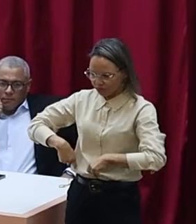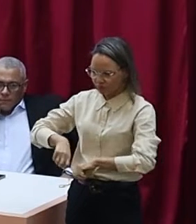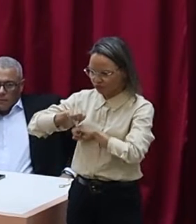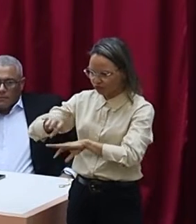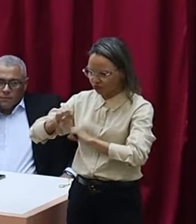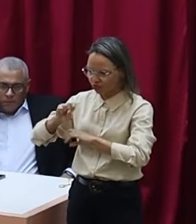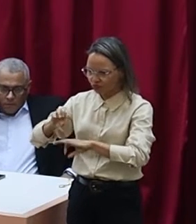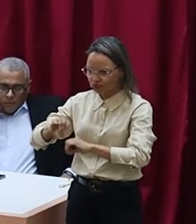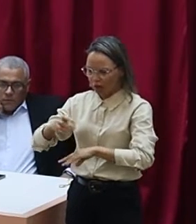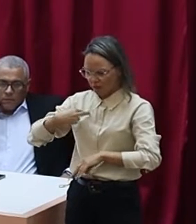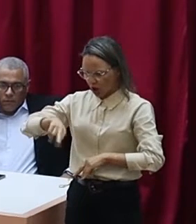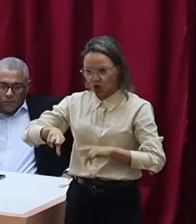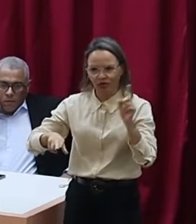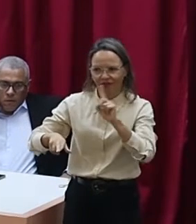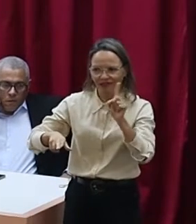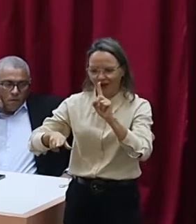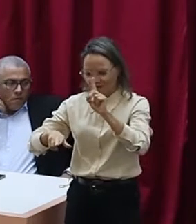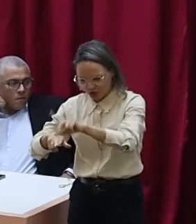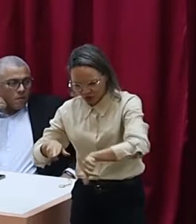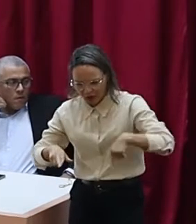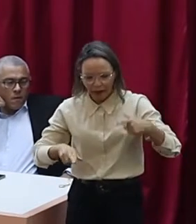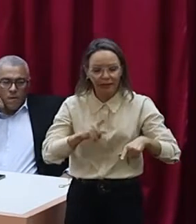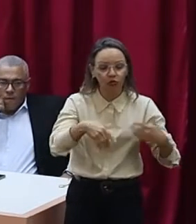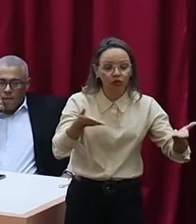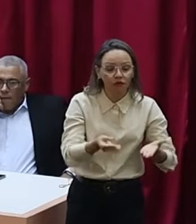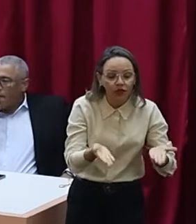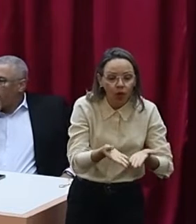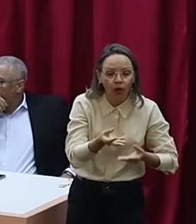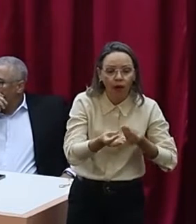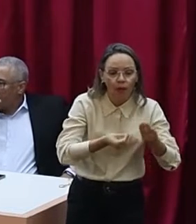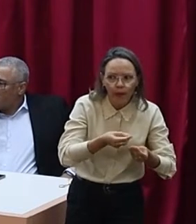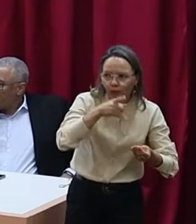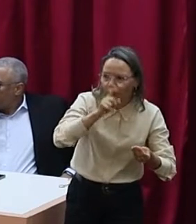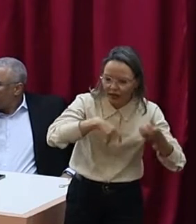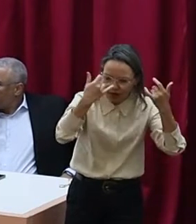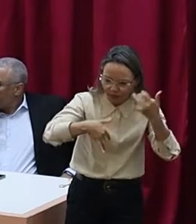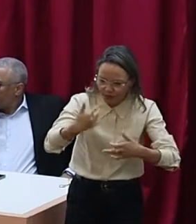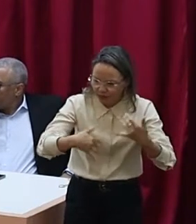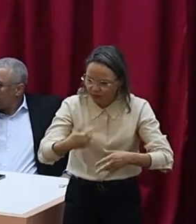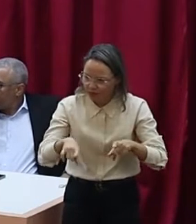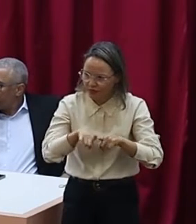do universo religioso e traz para o universo material, né? E a gente trabalha também,